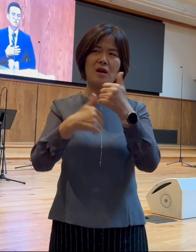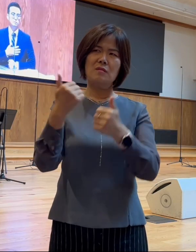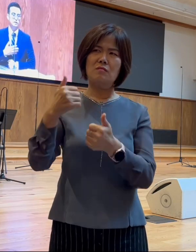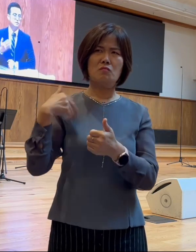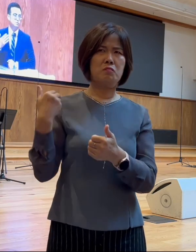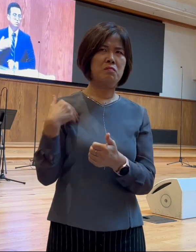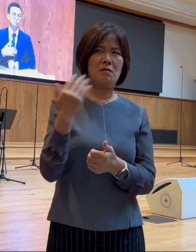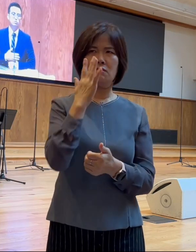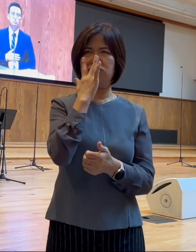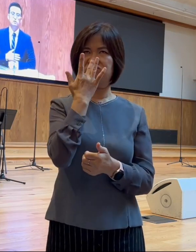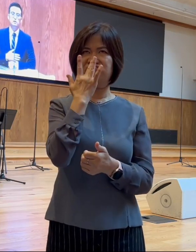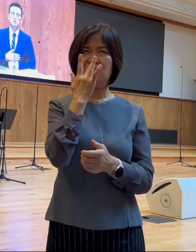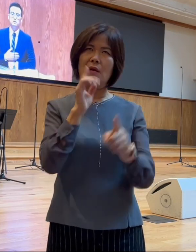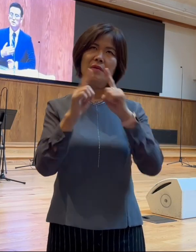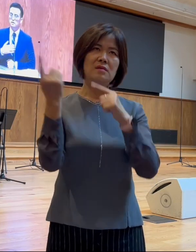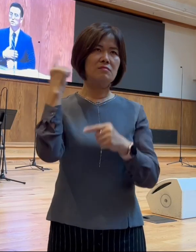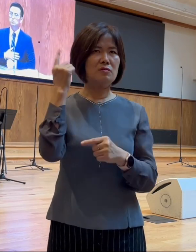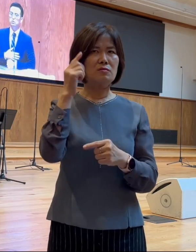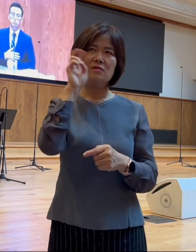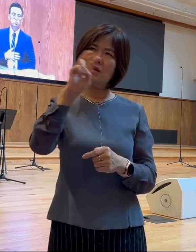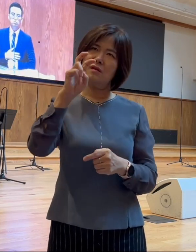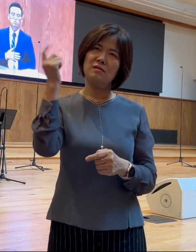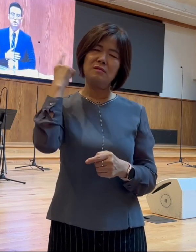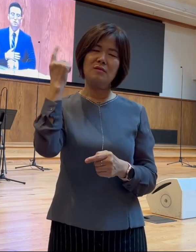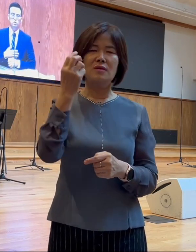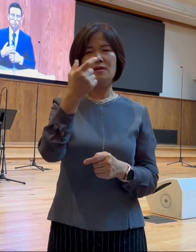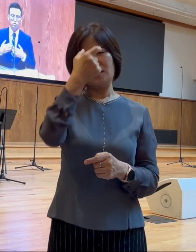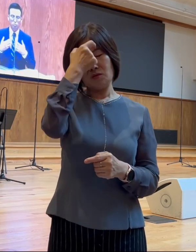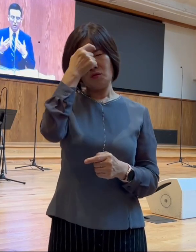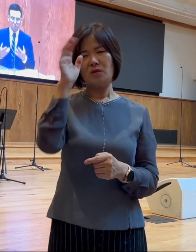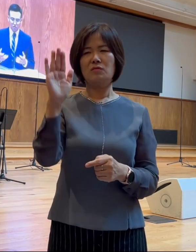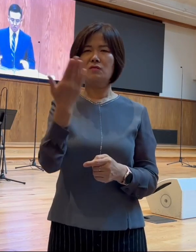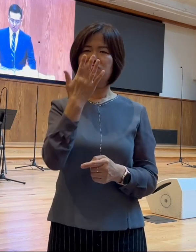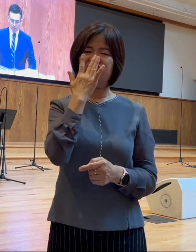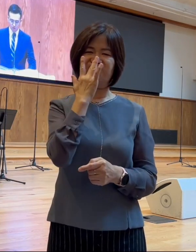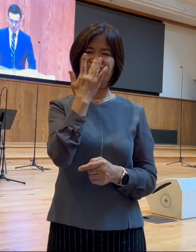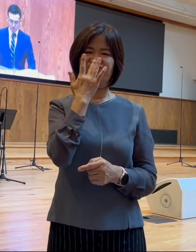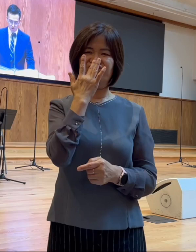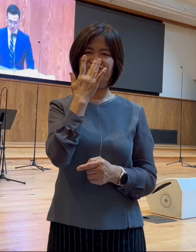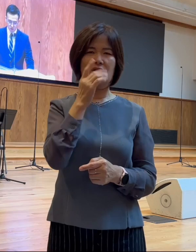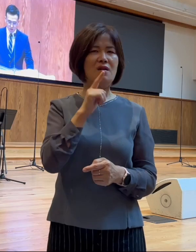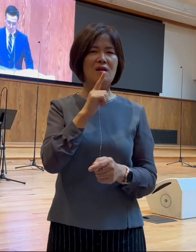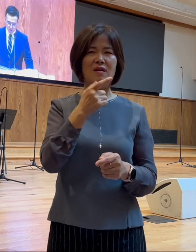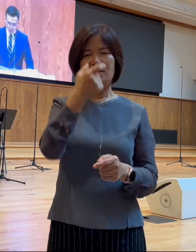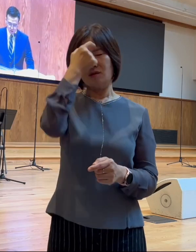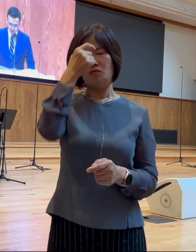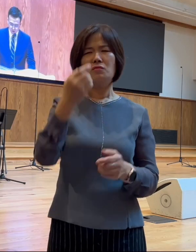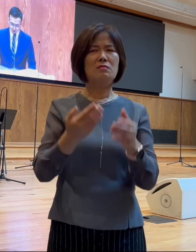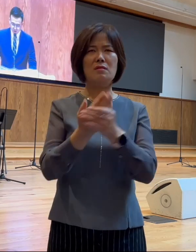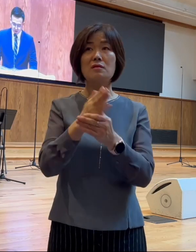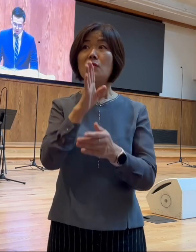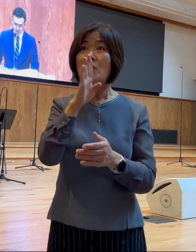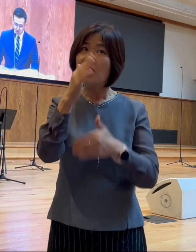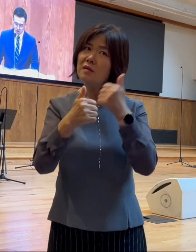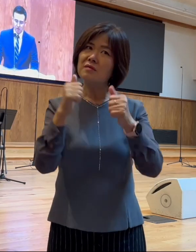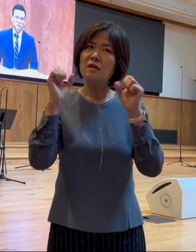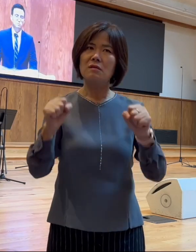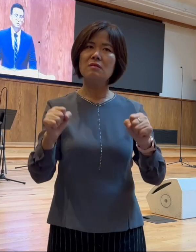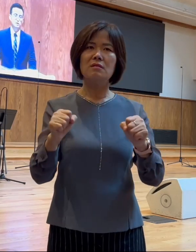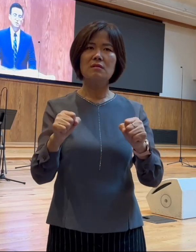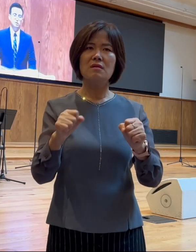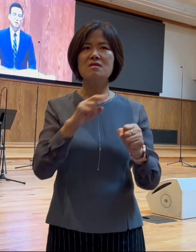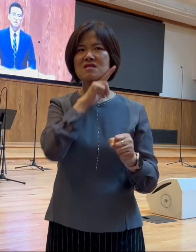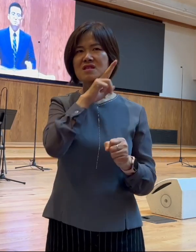않아요. 말씀을 들어도, 찬양을 해도, 기도도 전혀 기도가 한마디도 나오지 않고 하나님 진짜 계신가? 여기까지